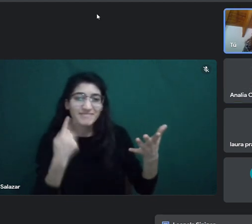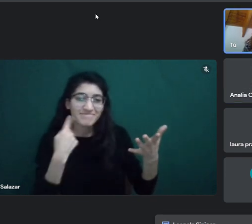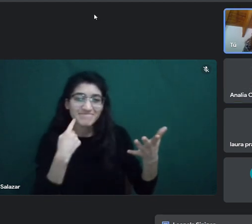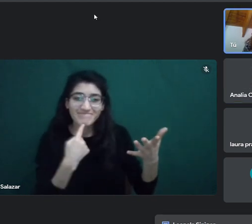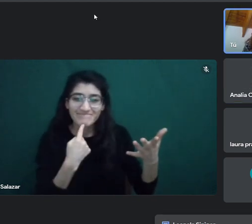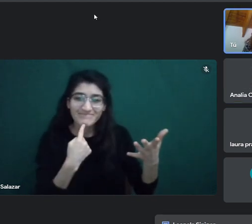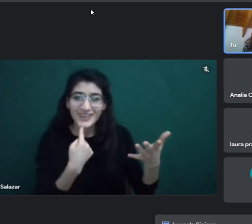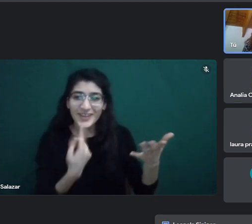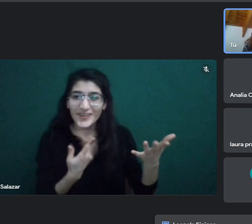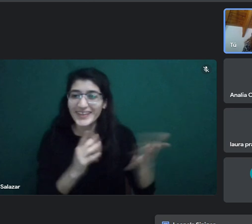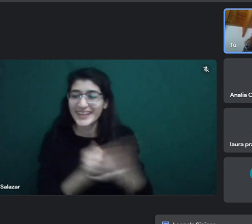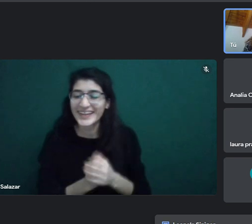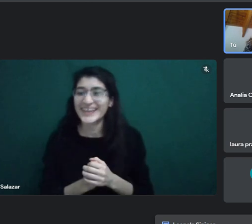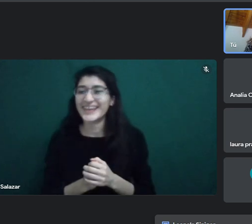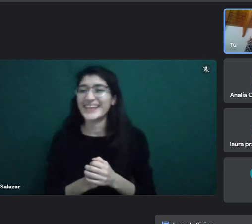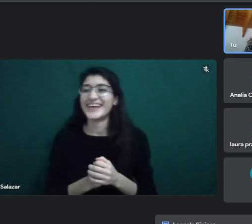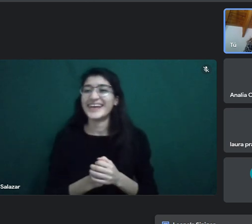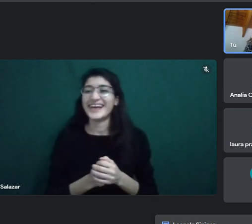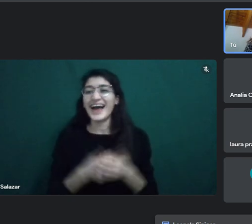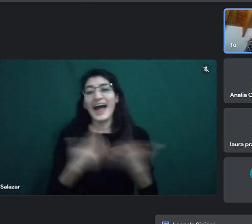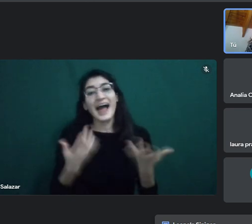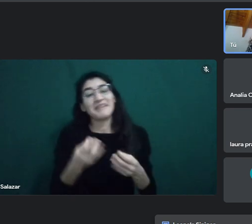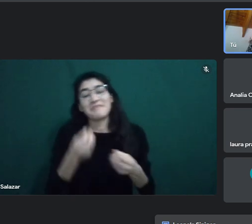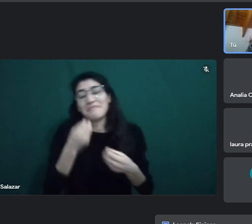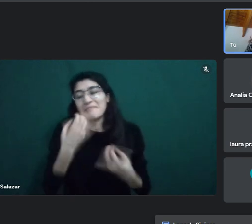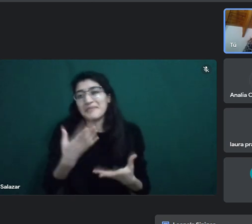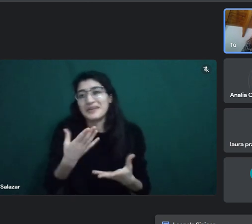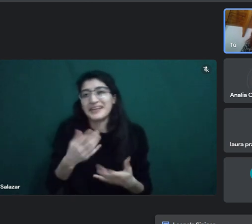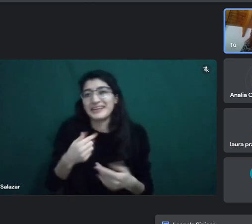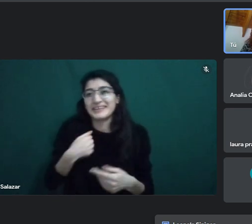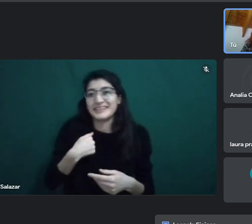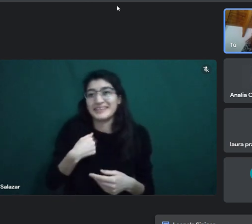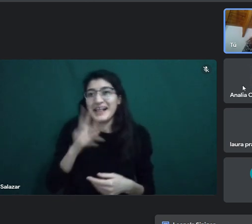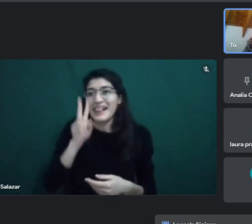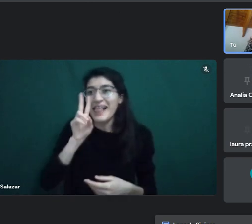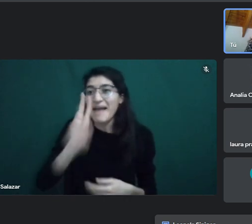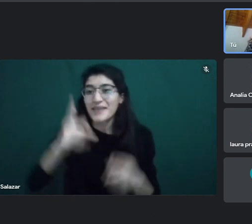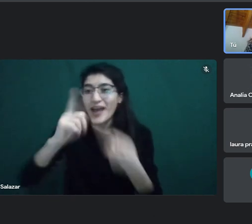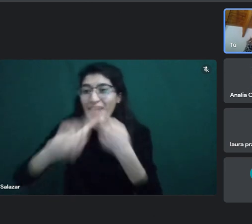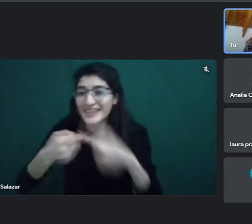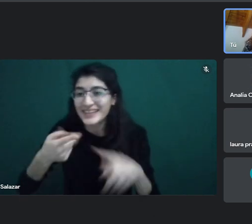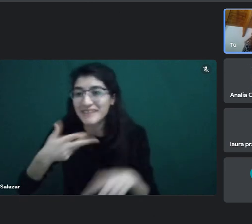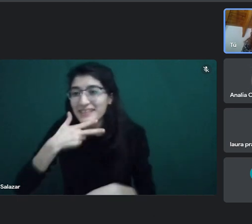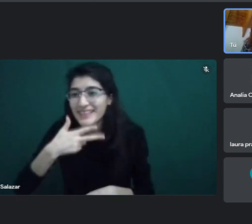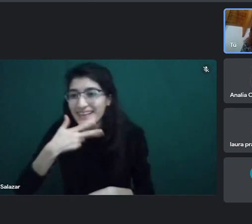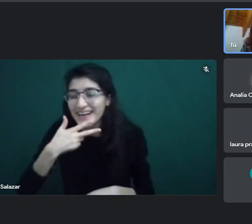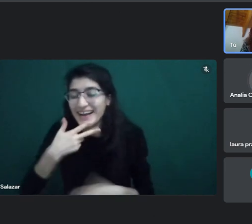ahí a veces se congela, entonces digo, bueno, la miro a Nair, que es la única que veo en la cámara. Porque...